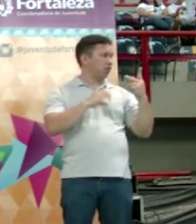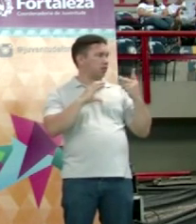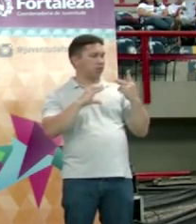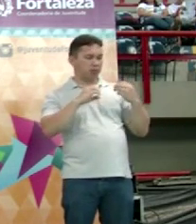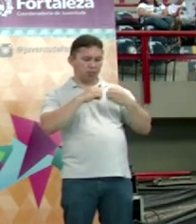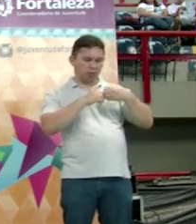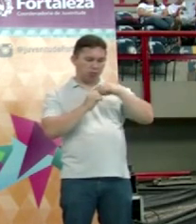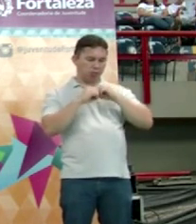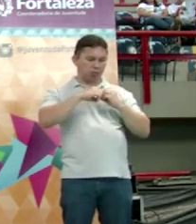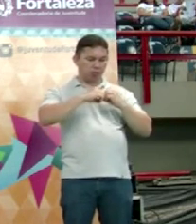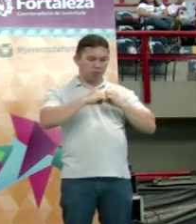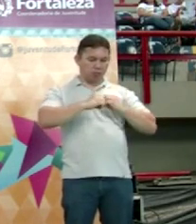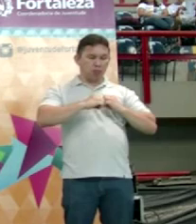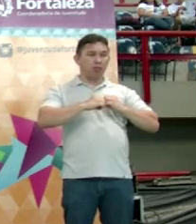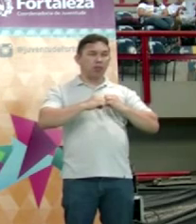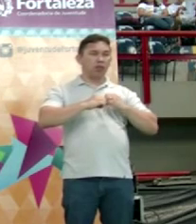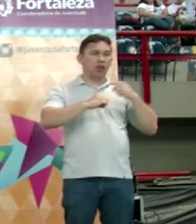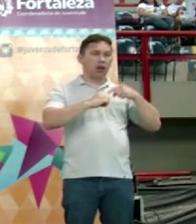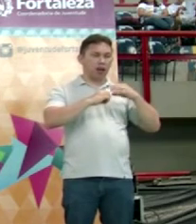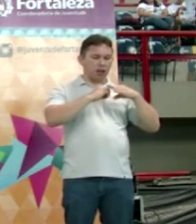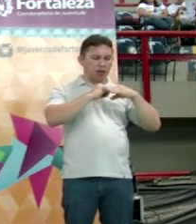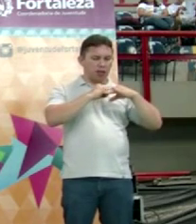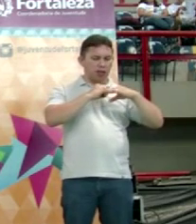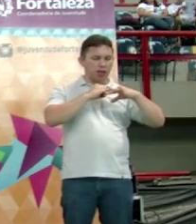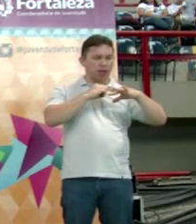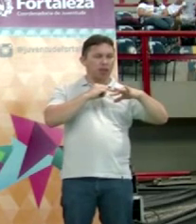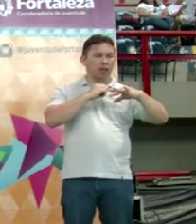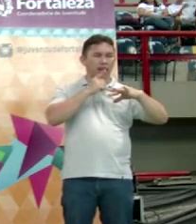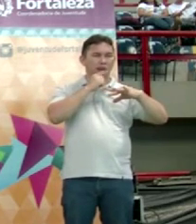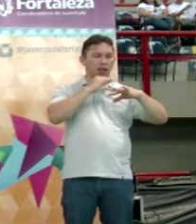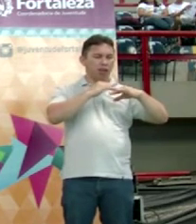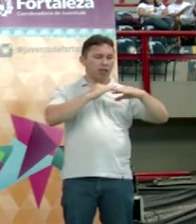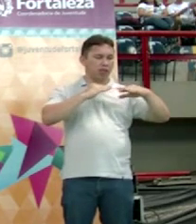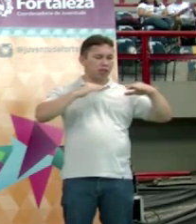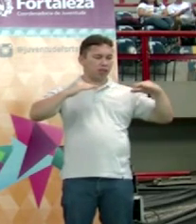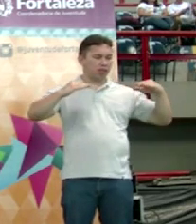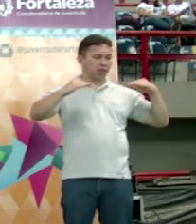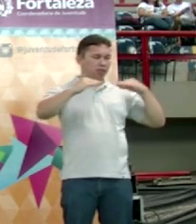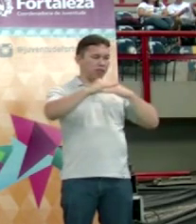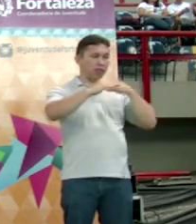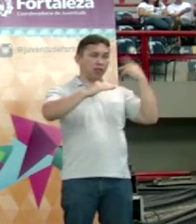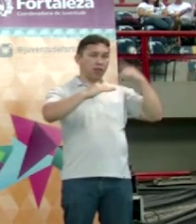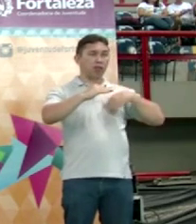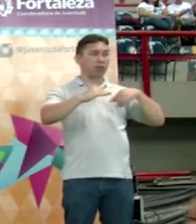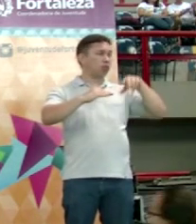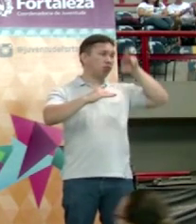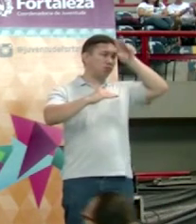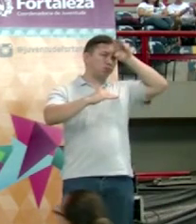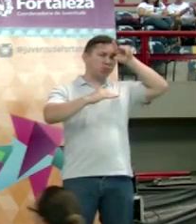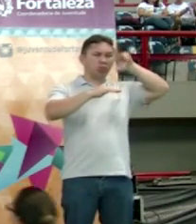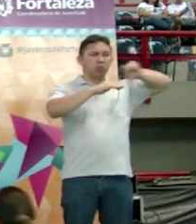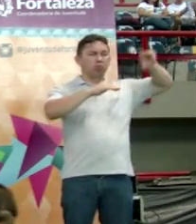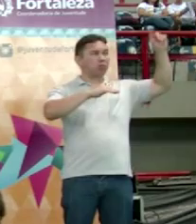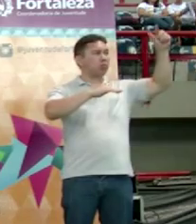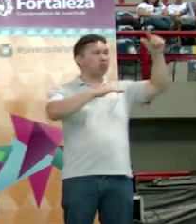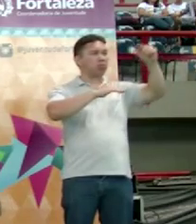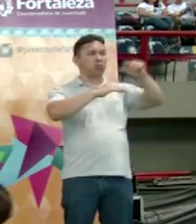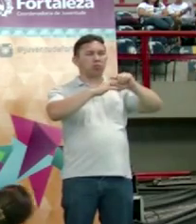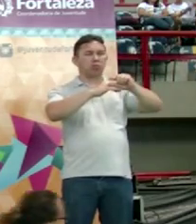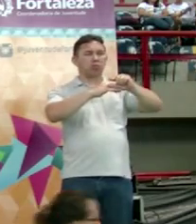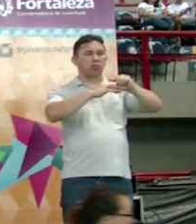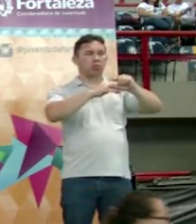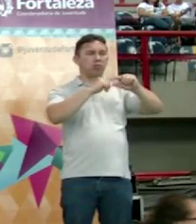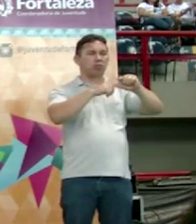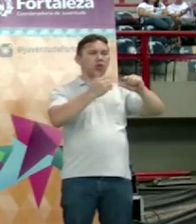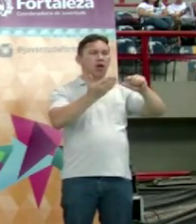hidrogênio, e aí cria uma força, né? Uma película na superfície da água que permite que insetos mais densos do que a água não